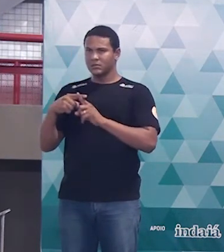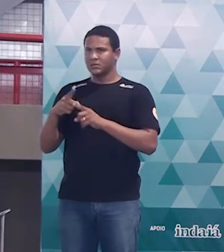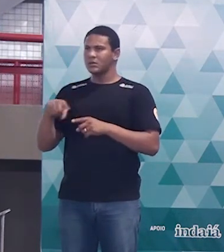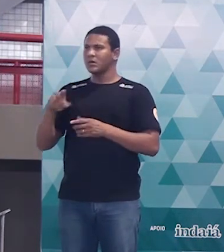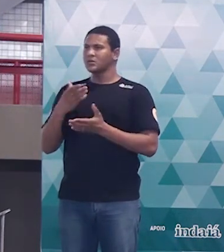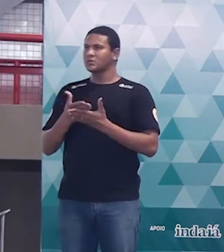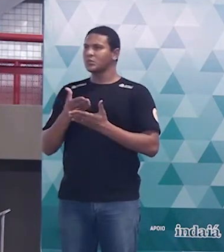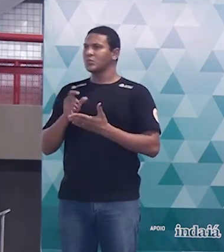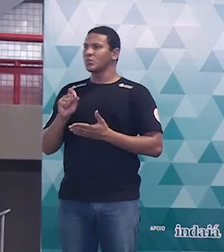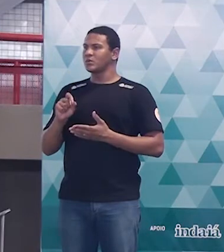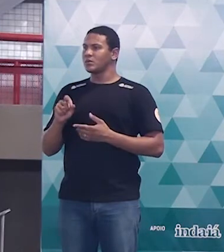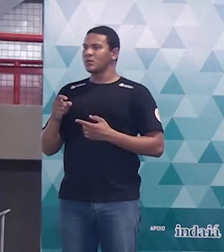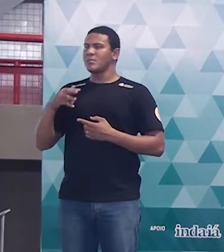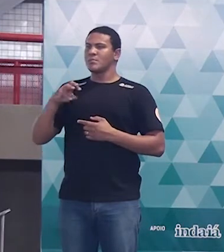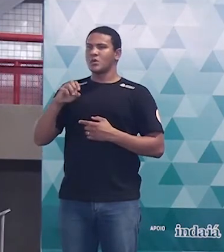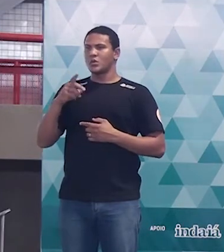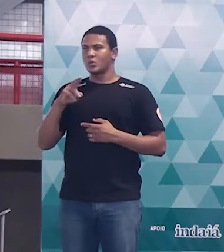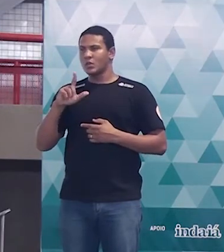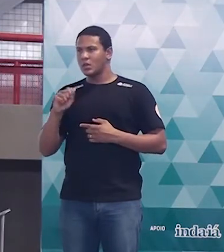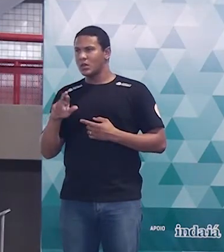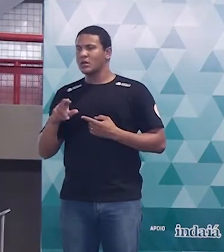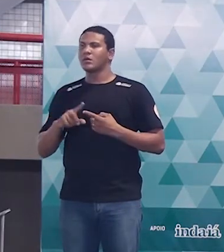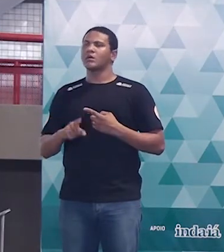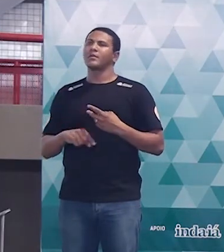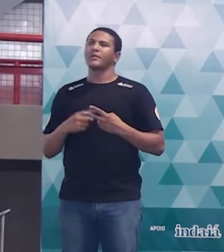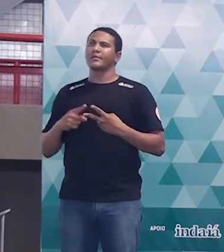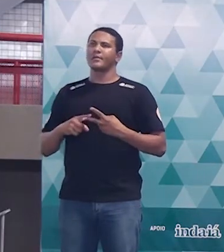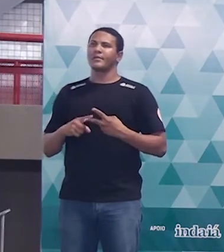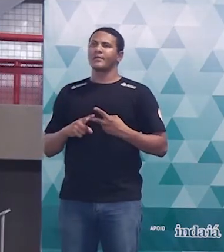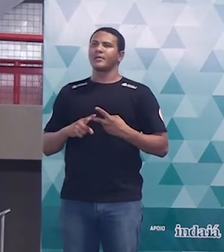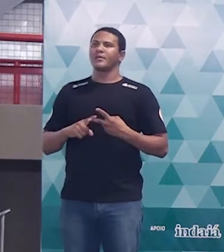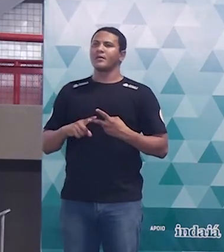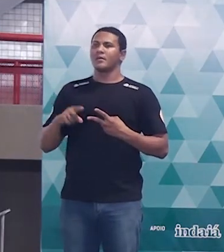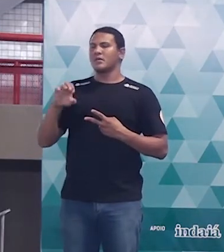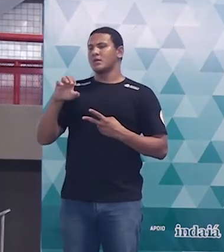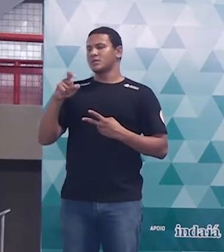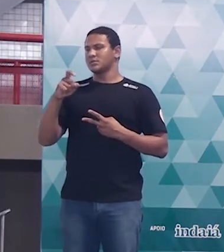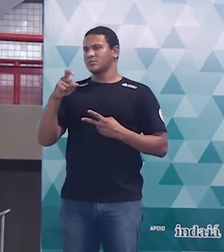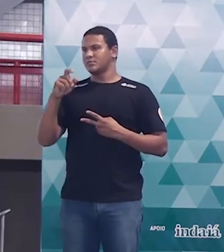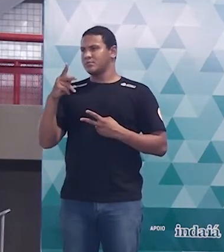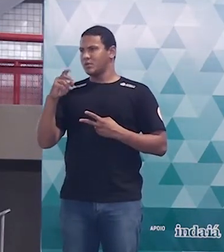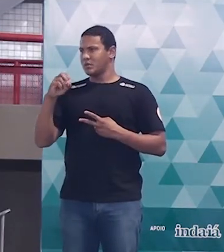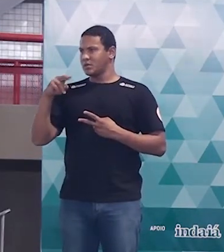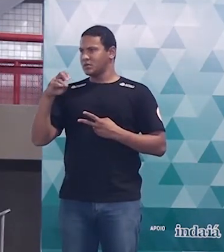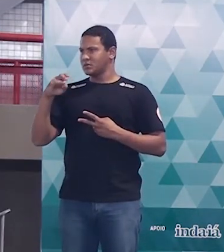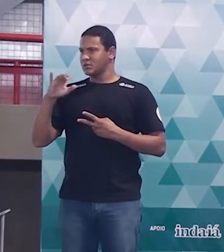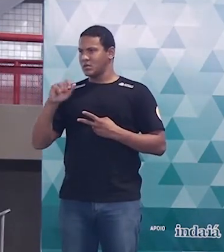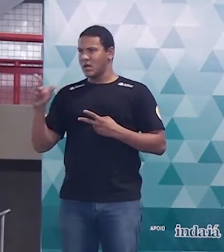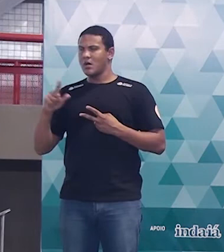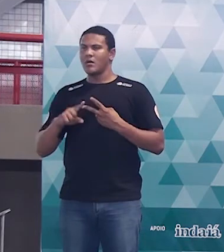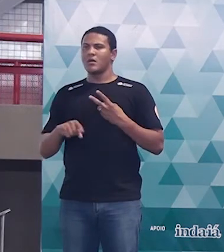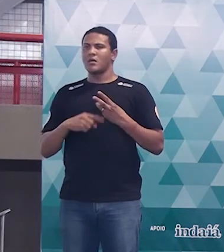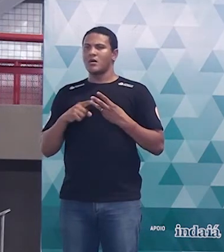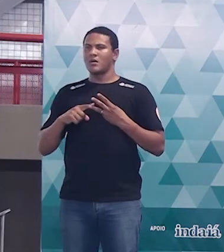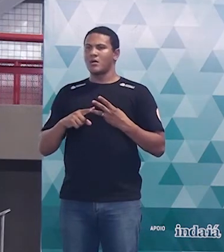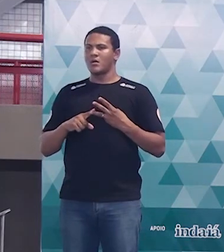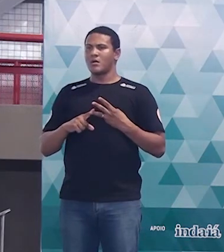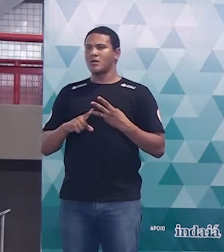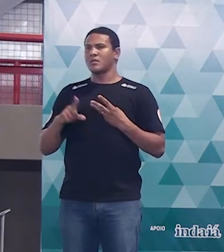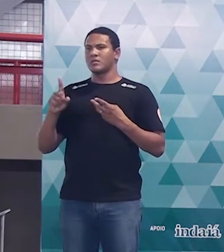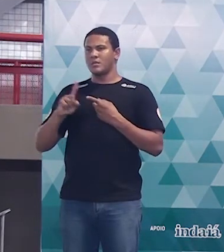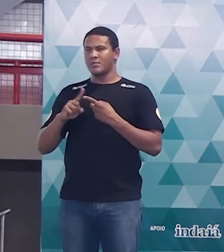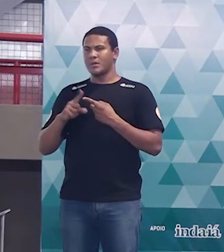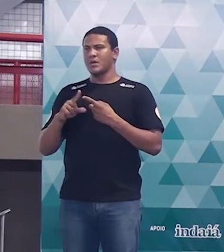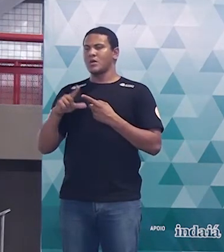ainda? Função modular, é verdade. Função exponencial também. Função logarítmica